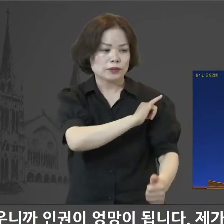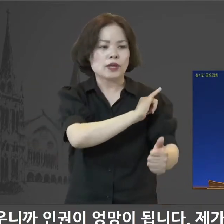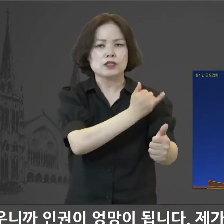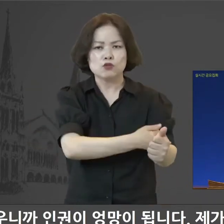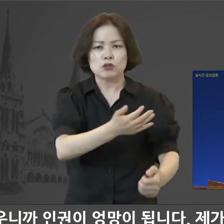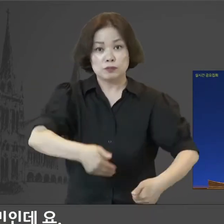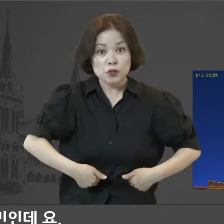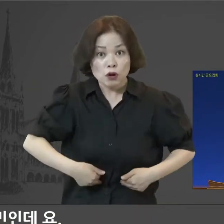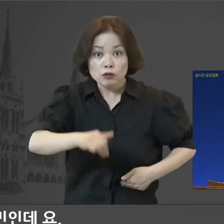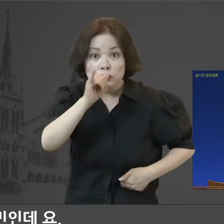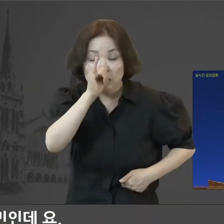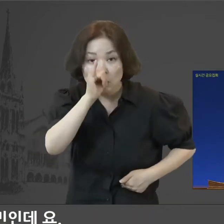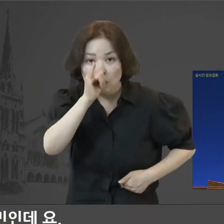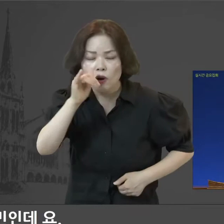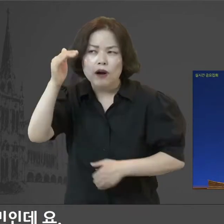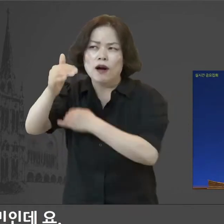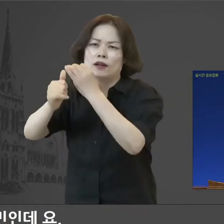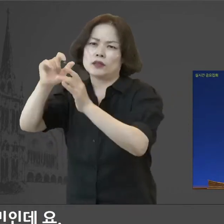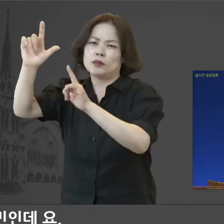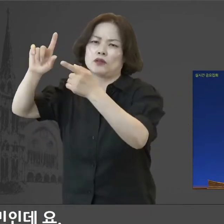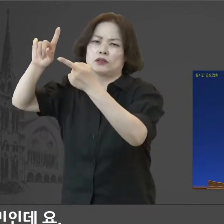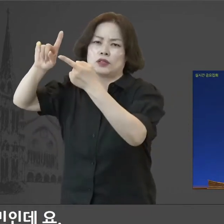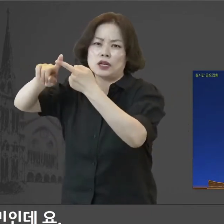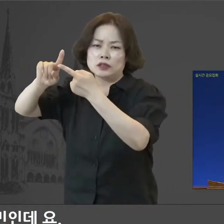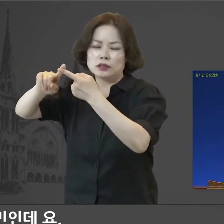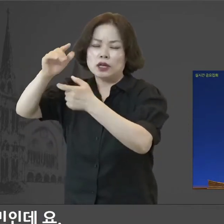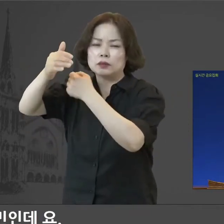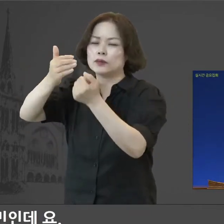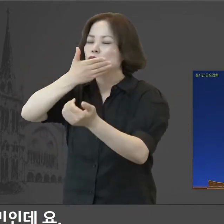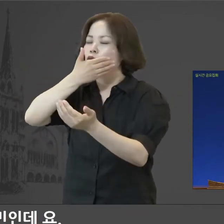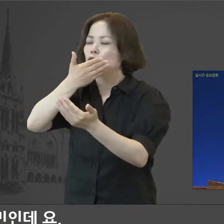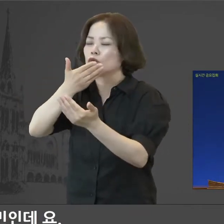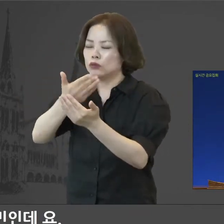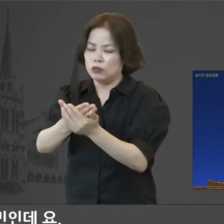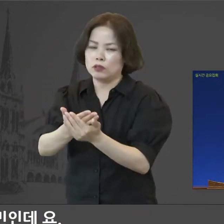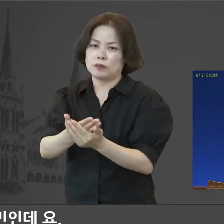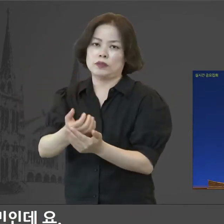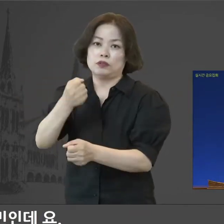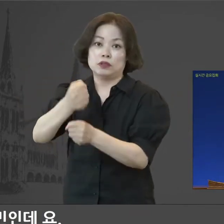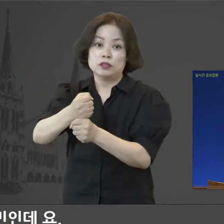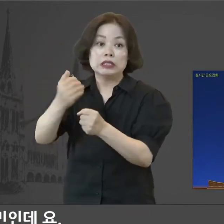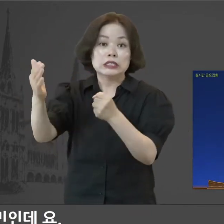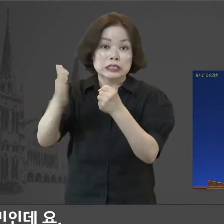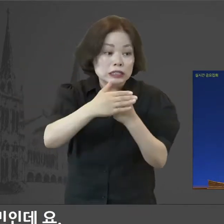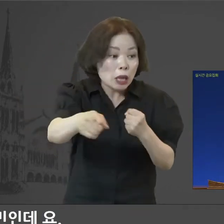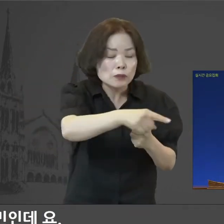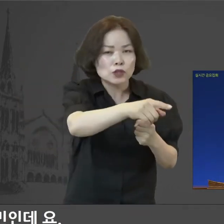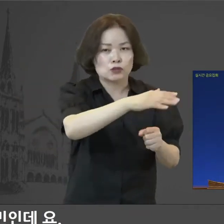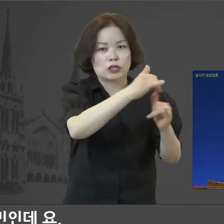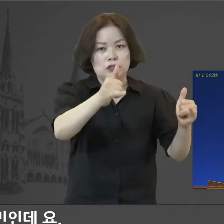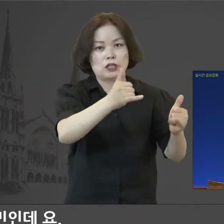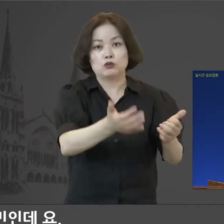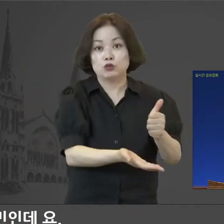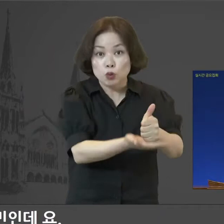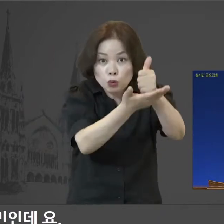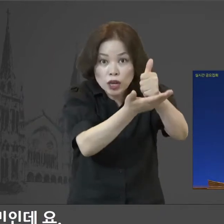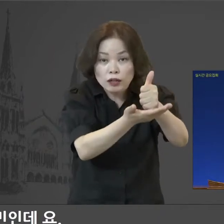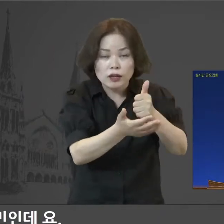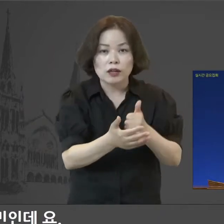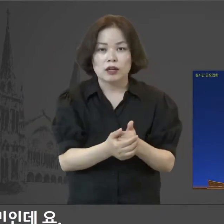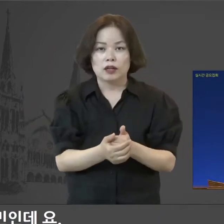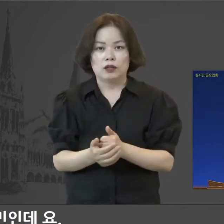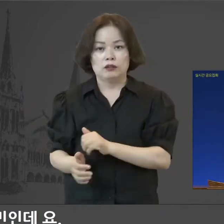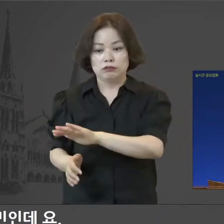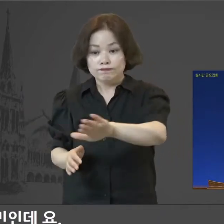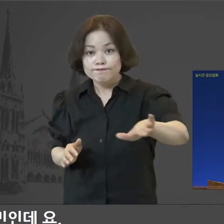없는 거예요. 하나님 형상대로 존귀하게 만들어 놨으니까 존귀한 거예요, 우리가. 그 이유 외엔 다른 게 없습니다. 우리끼리 그러니까